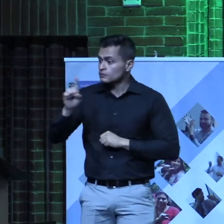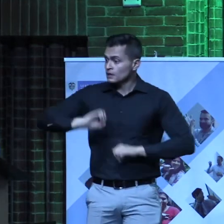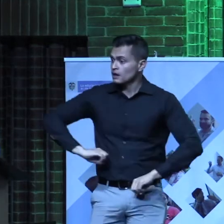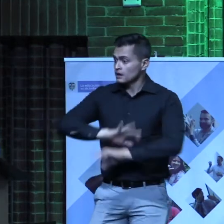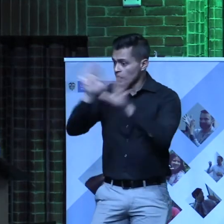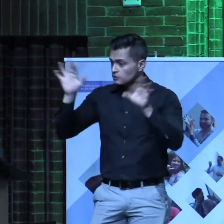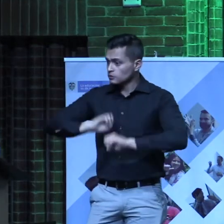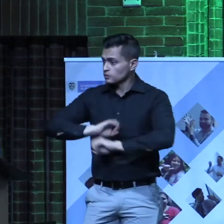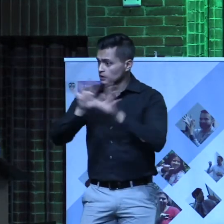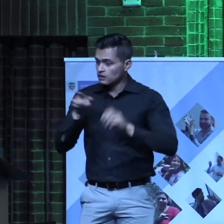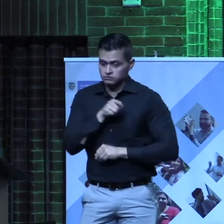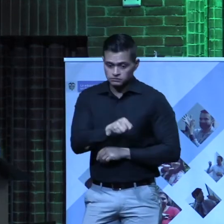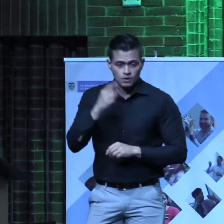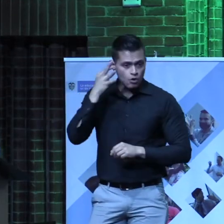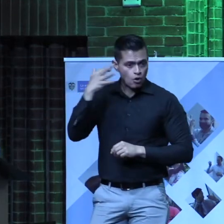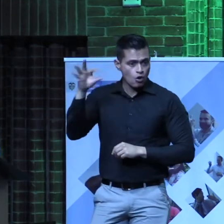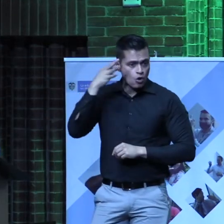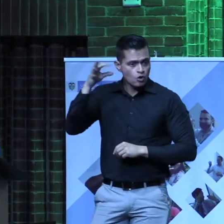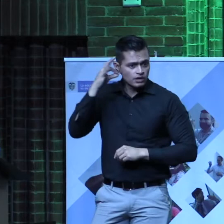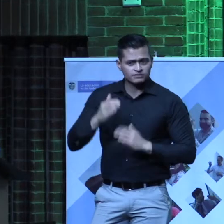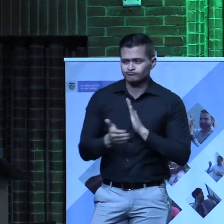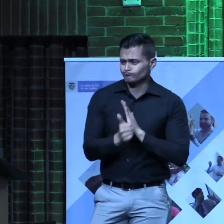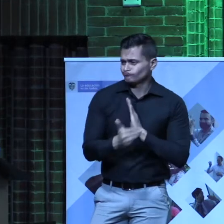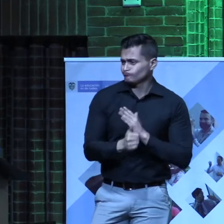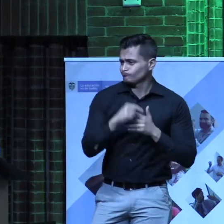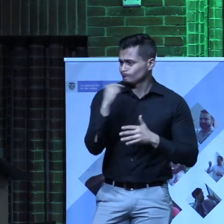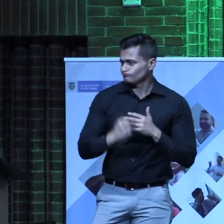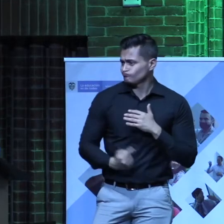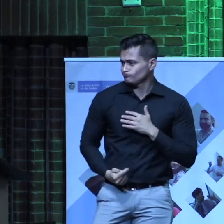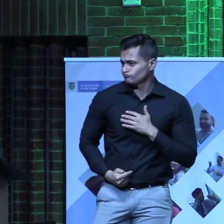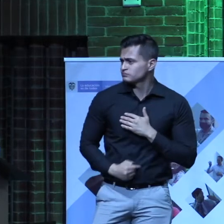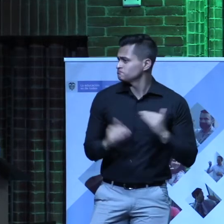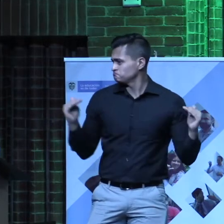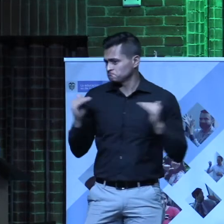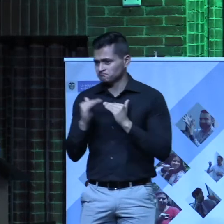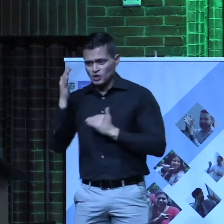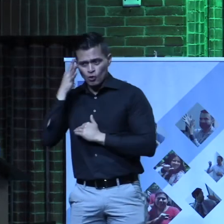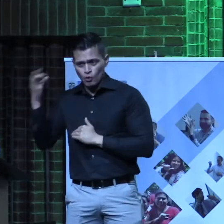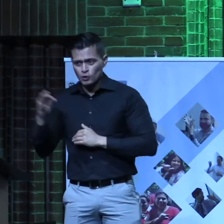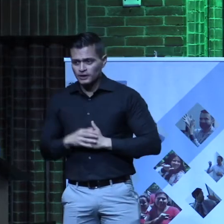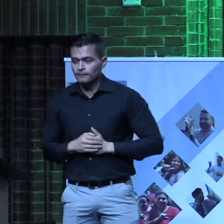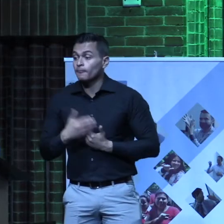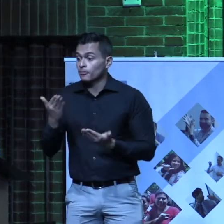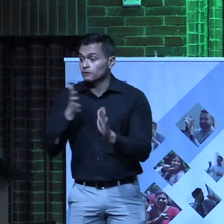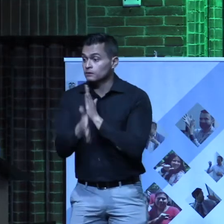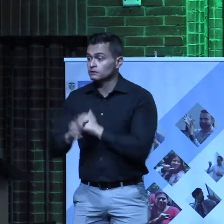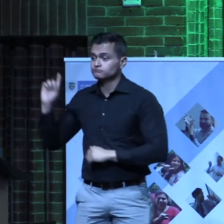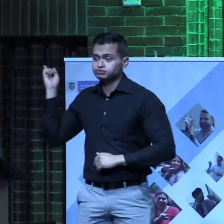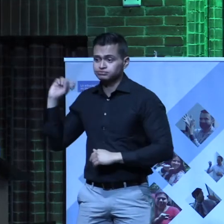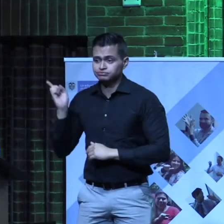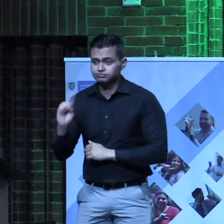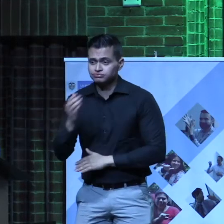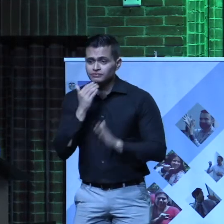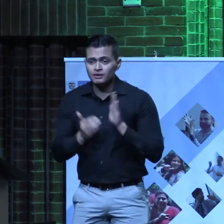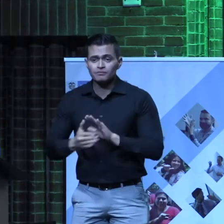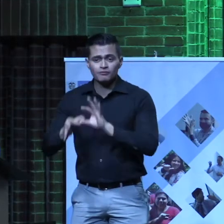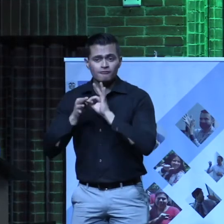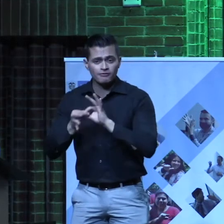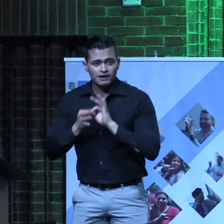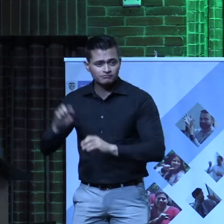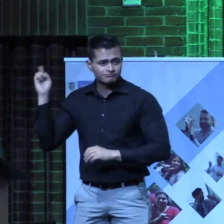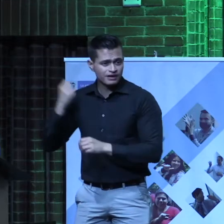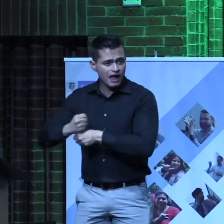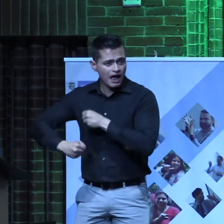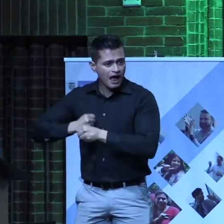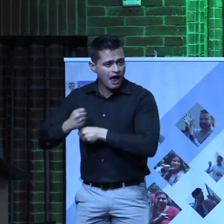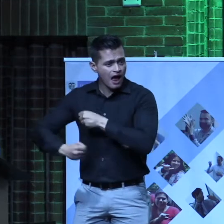que nosotros los oyentes. Años de trayectoria como en entidades como FENASCOL, décadas de trabajo sobre inclusión